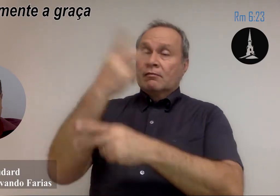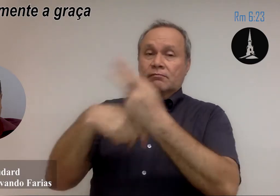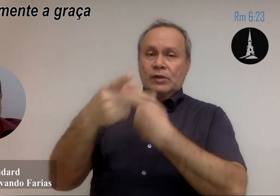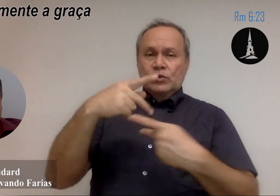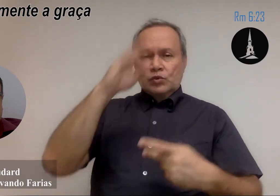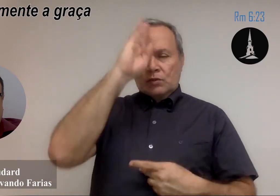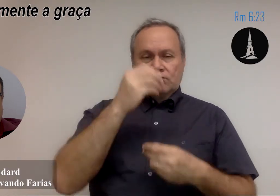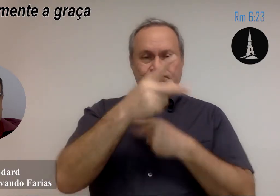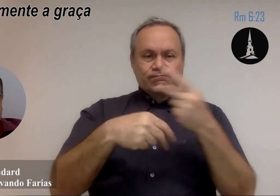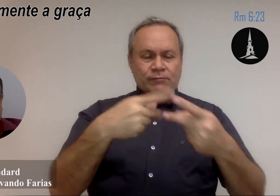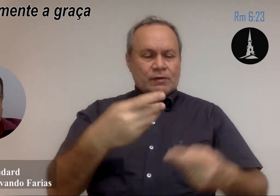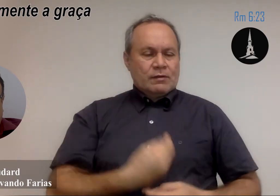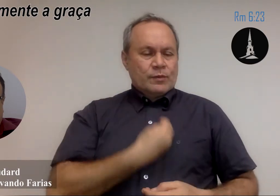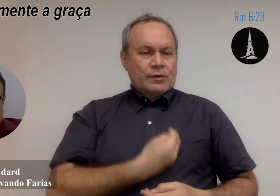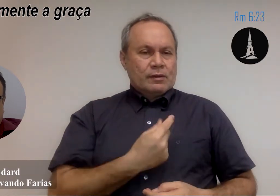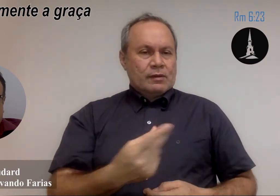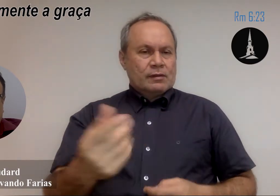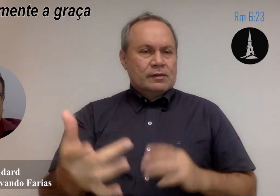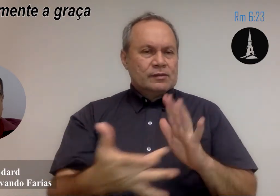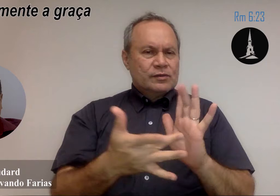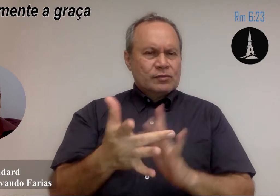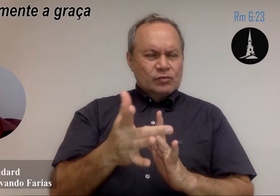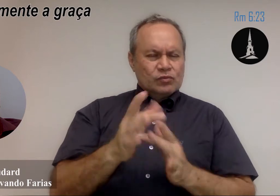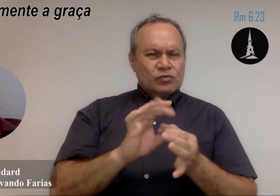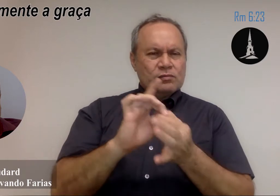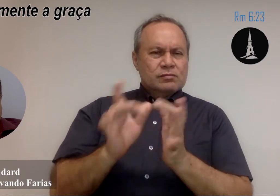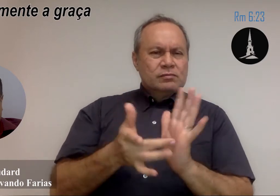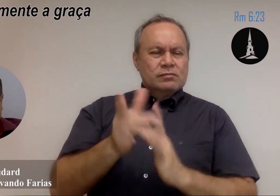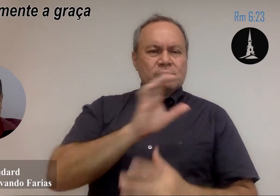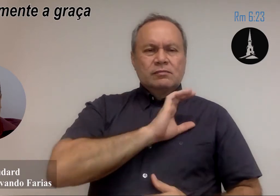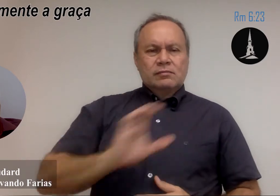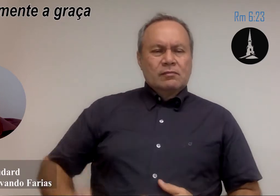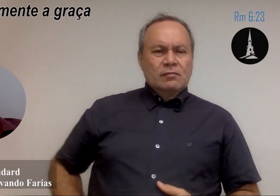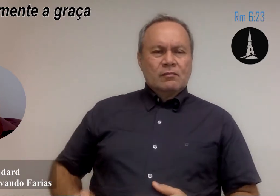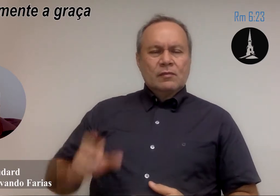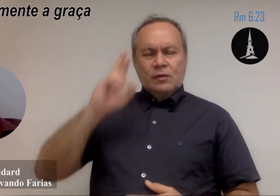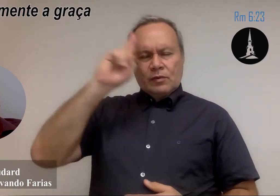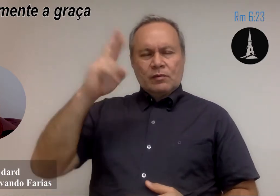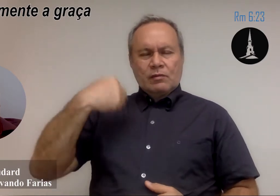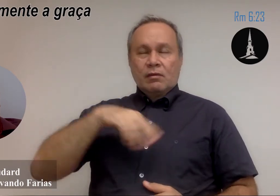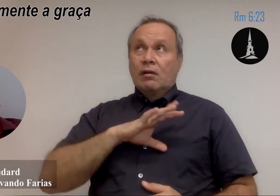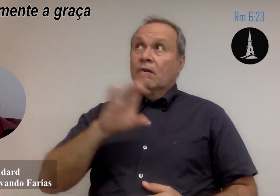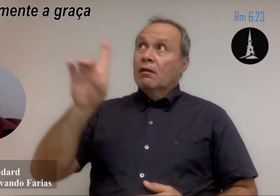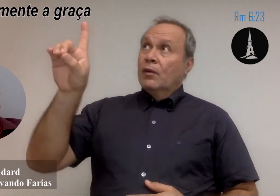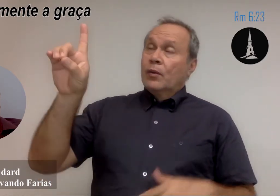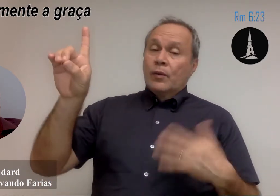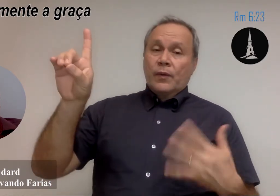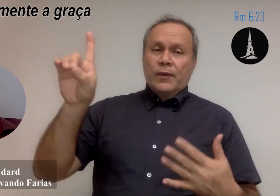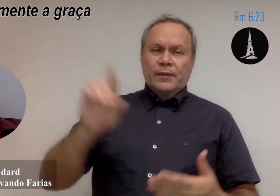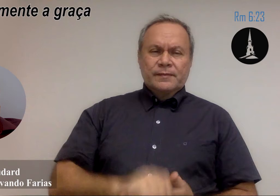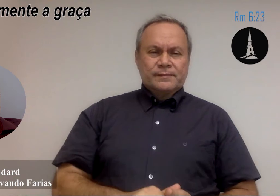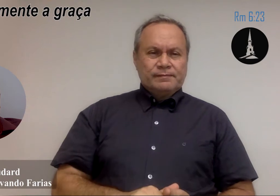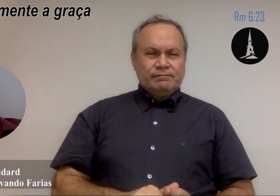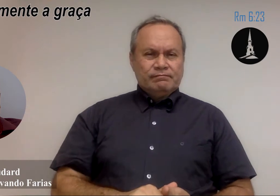de Deus é a vida eterna que temos em união com Cristo Jesus, nosso Senhor. A